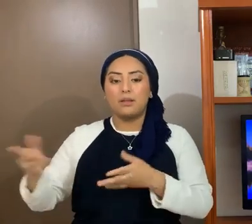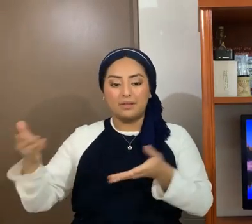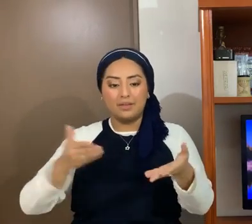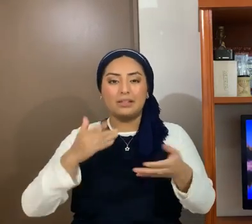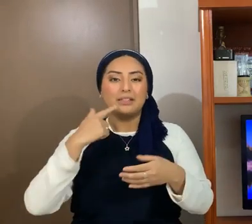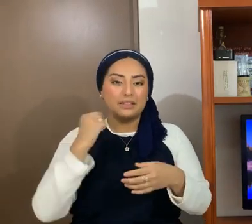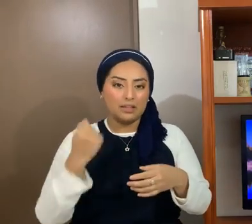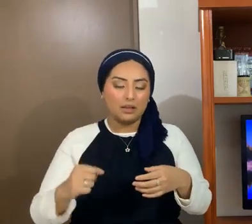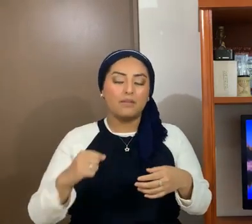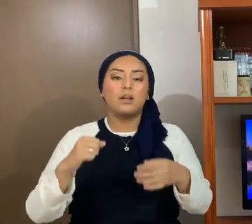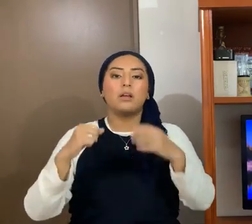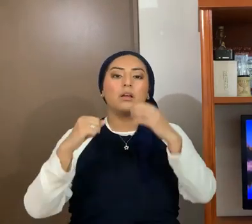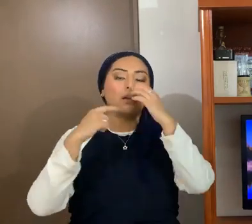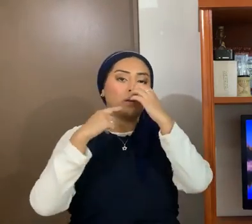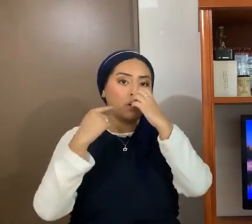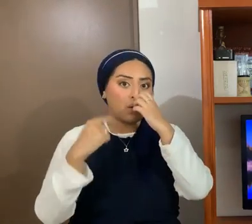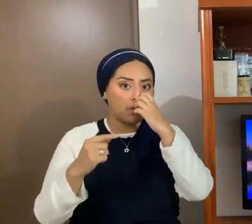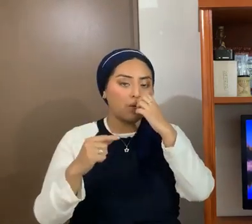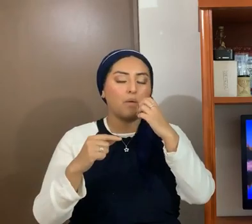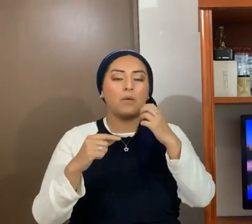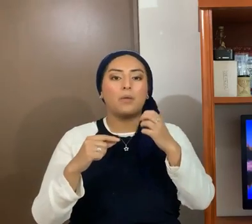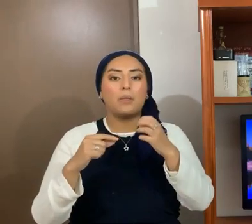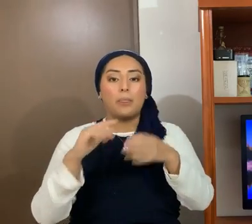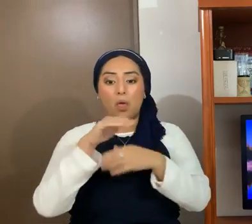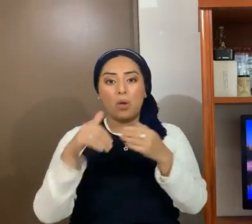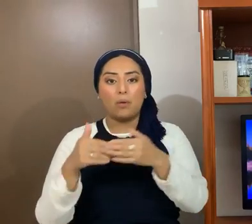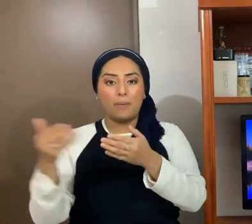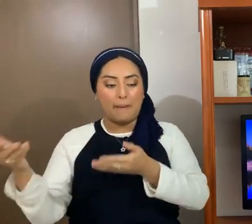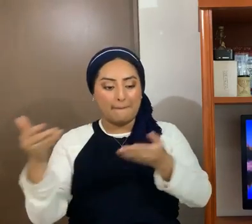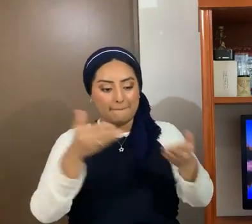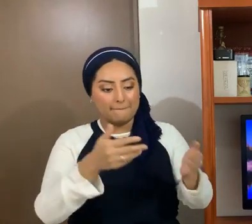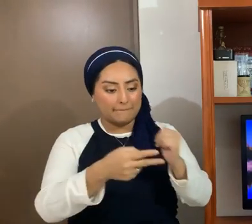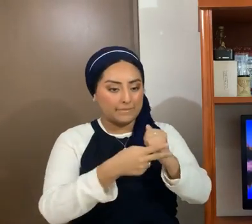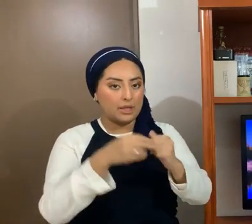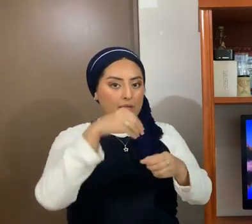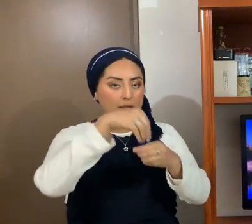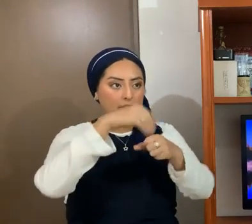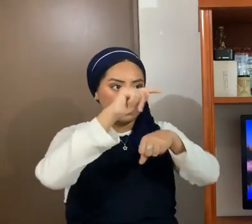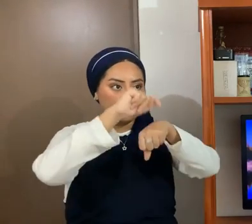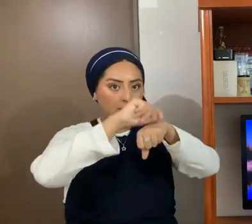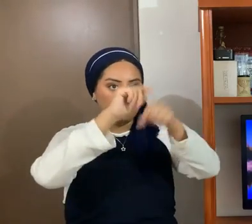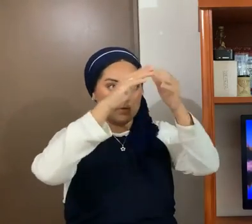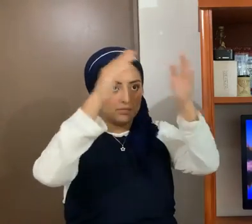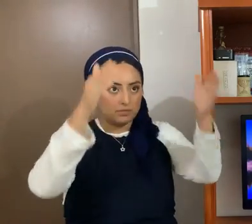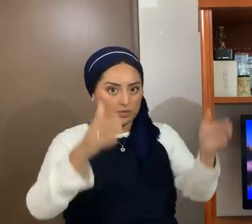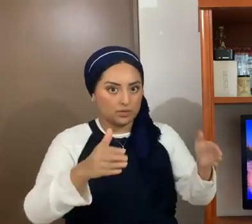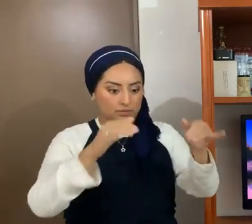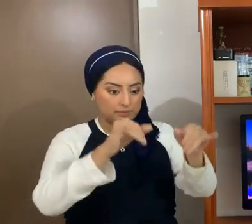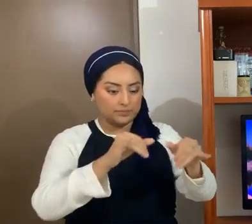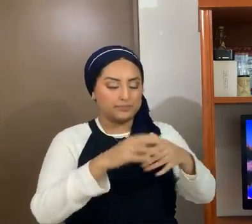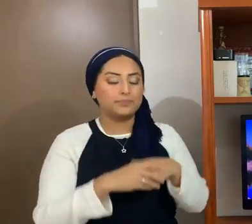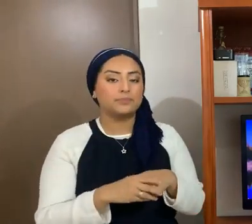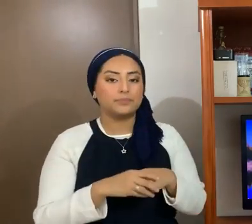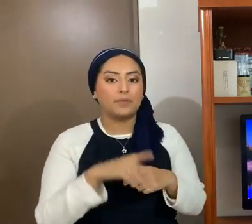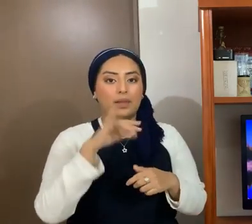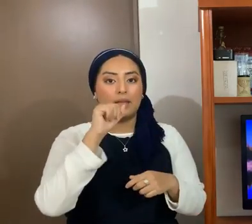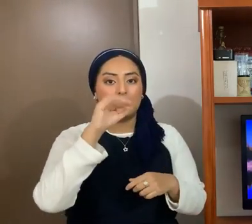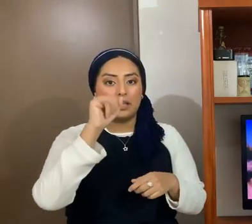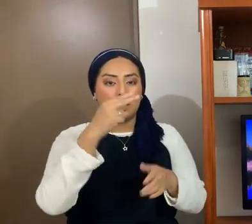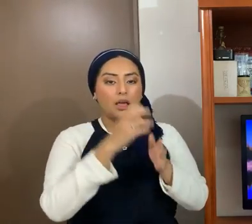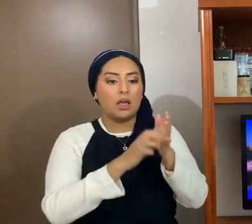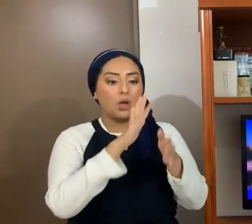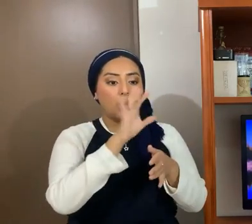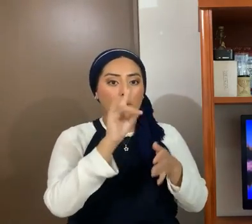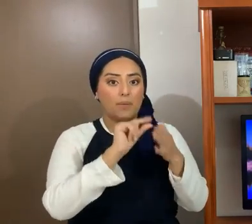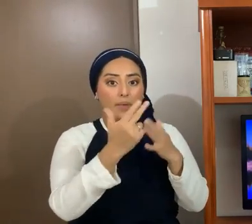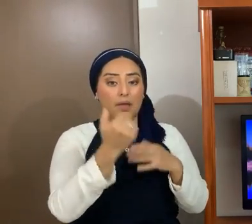plata y utensilios, y depositó todo en las tesorerías de la casa de Yahweh. Isaías 58, verso